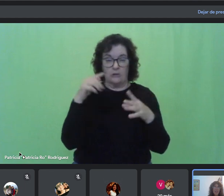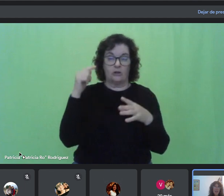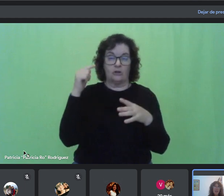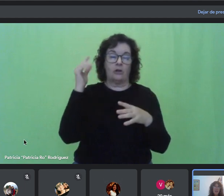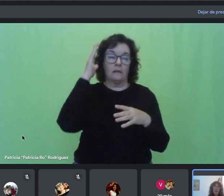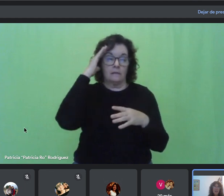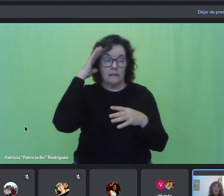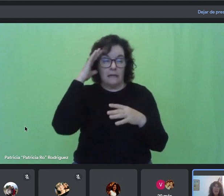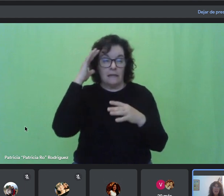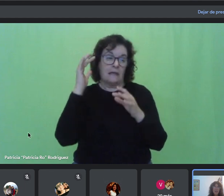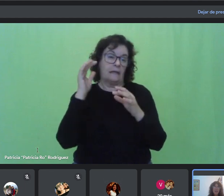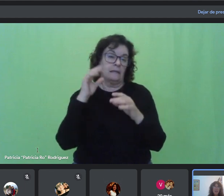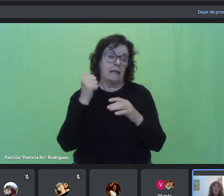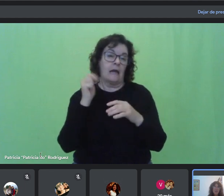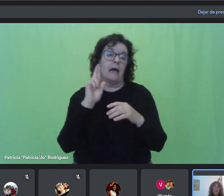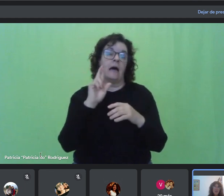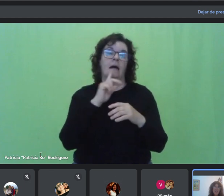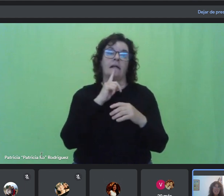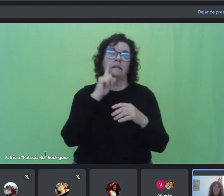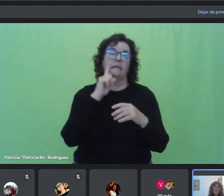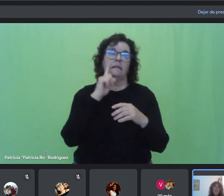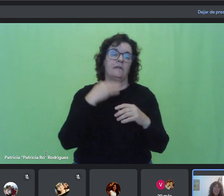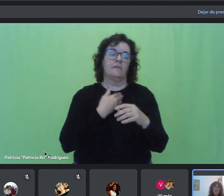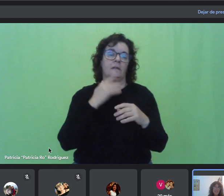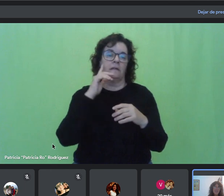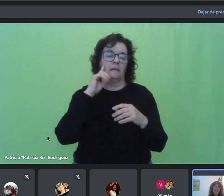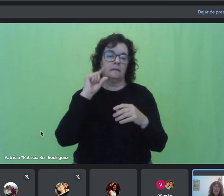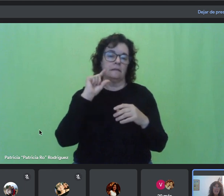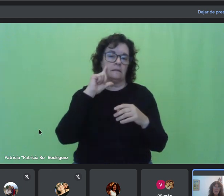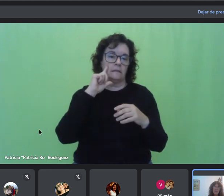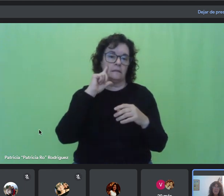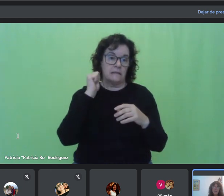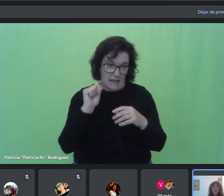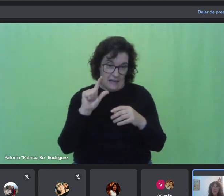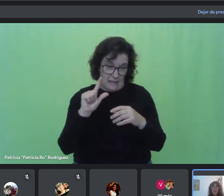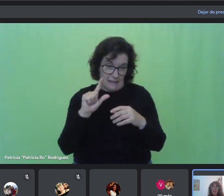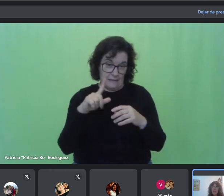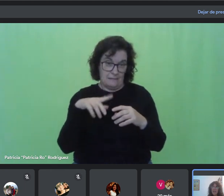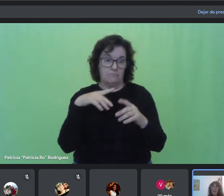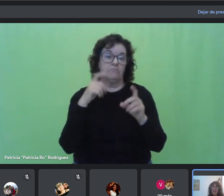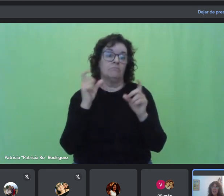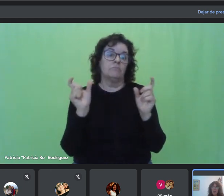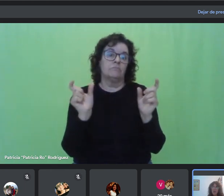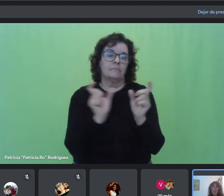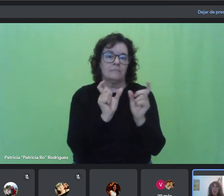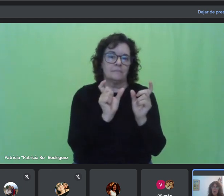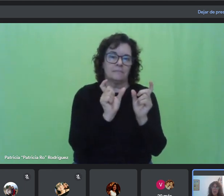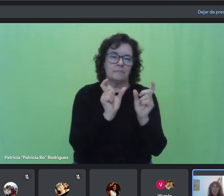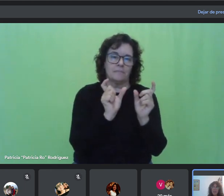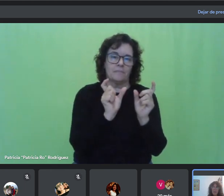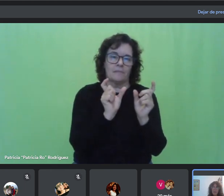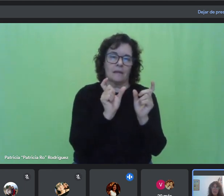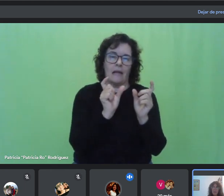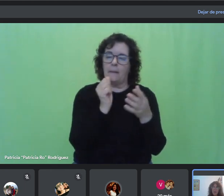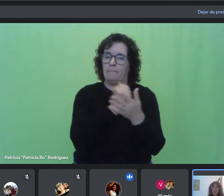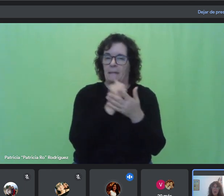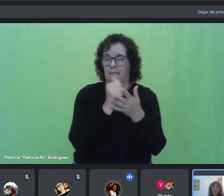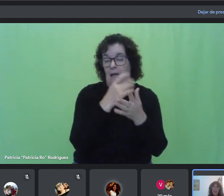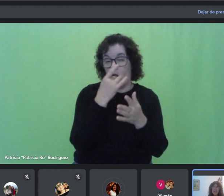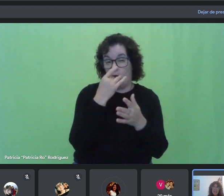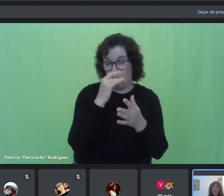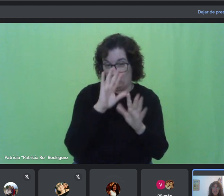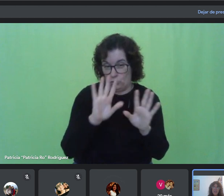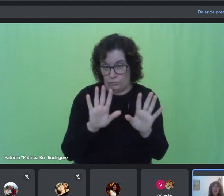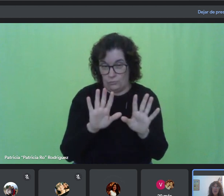de... El otro es inteligencia artificial, ¿sí? Acá tengo, vamos a empezar desde el principio,